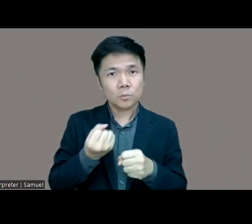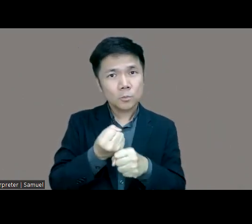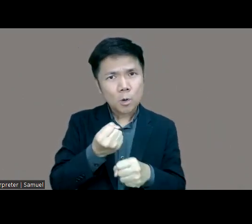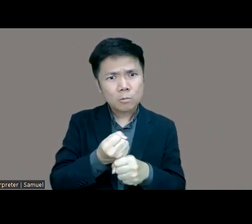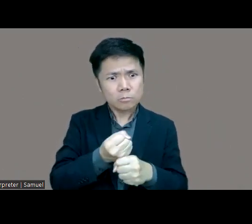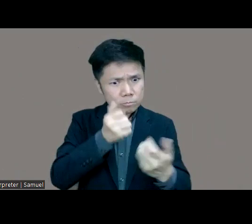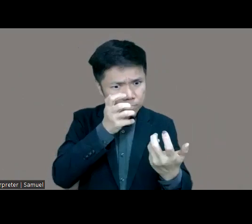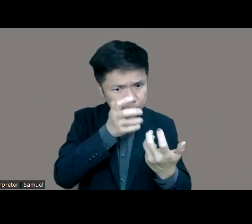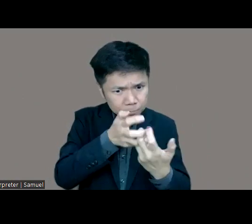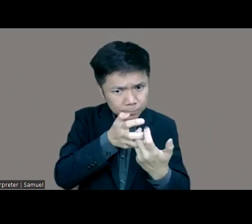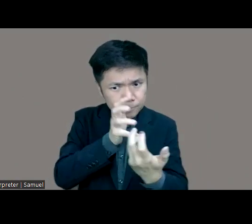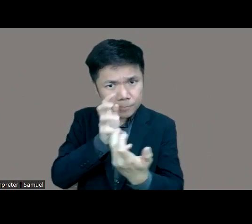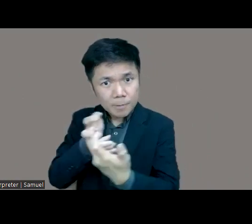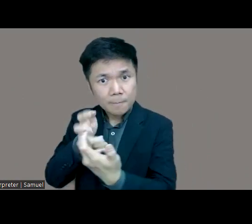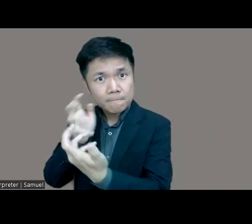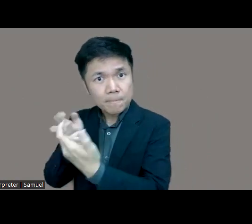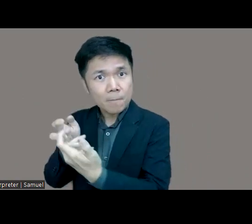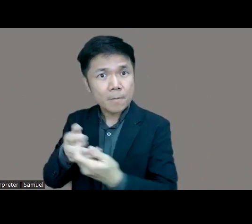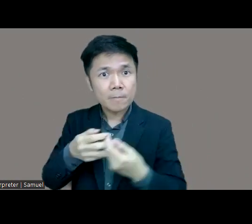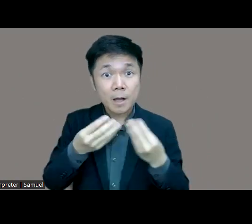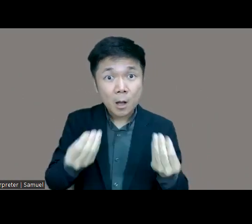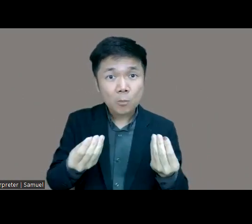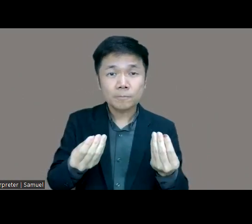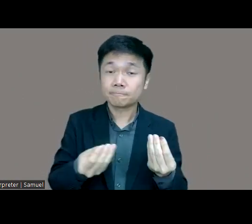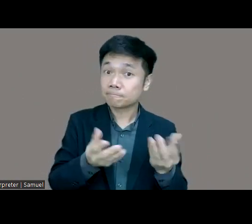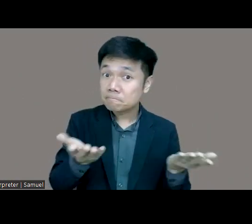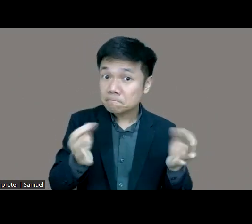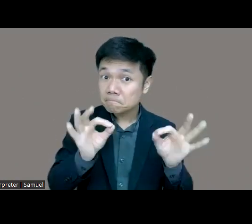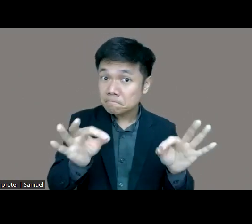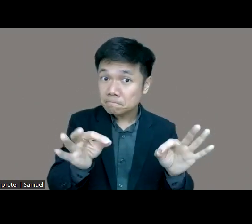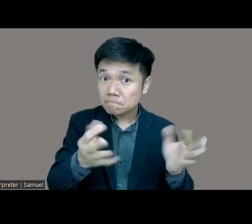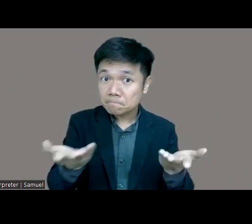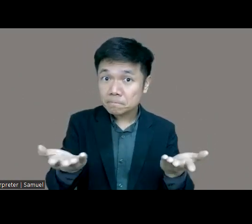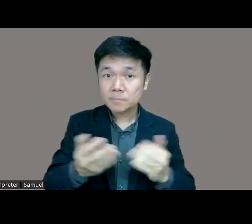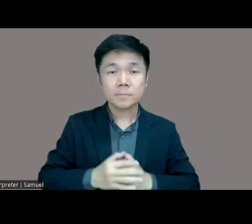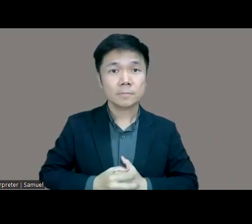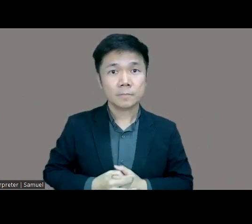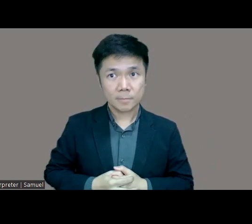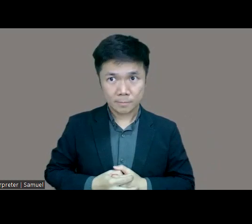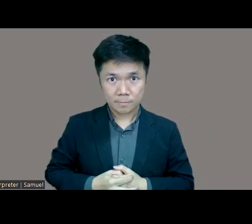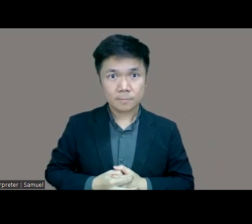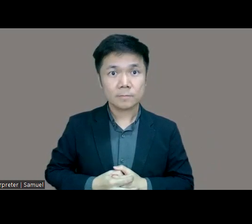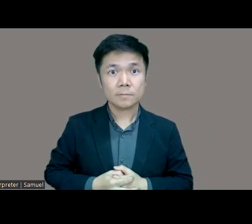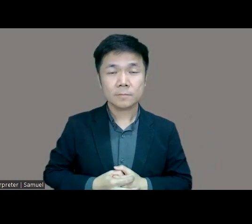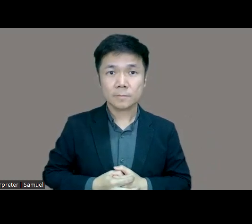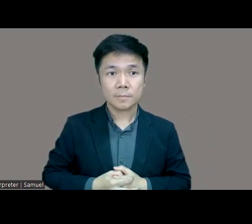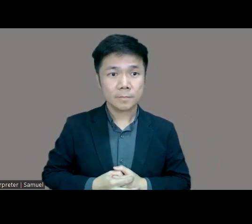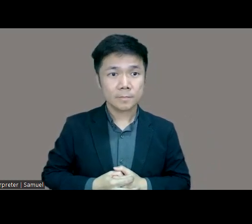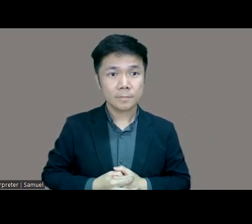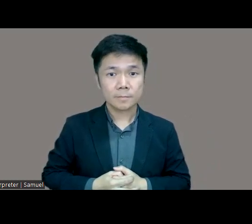faire de cela des domaines plus tangibles. Je te redonne la parole.